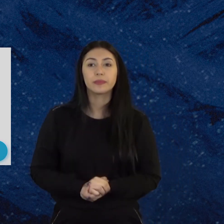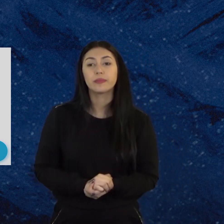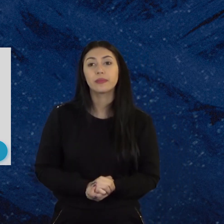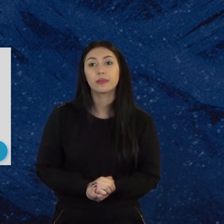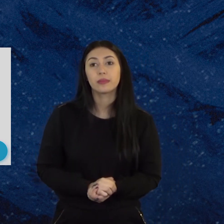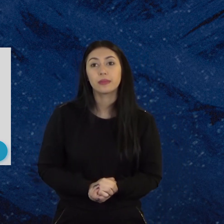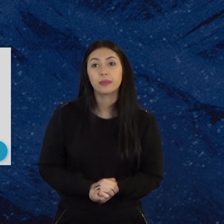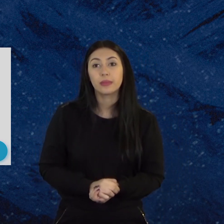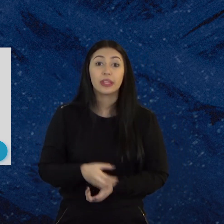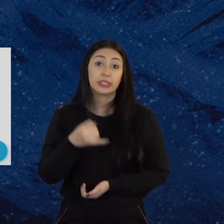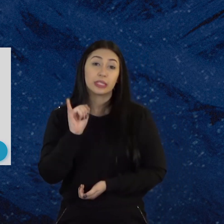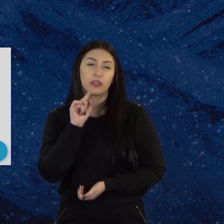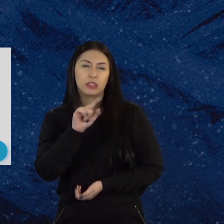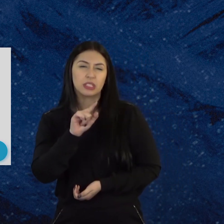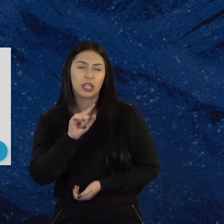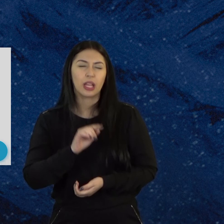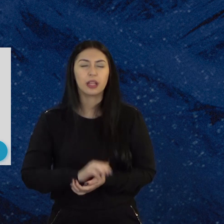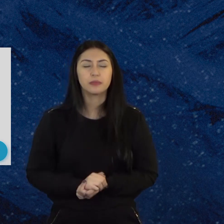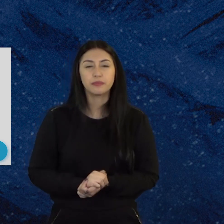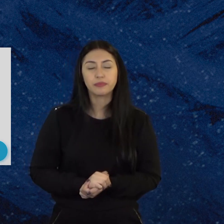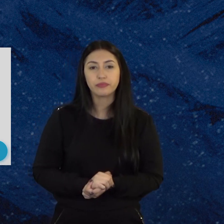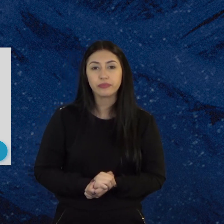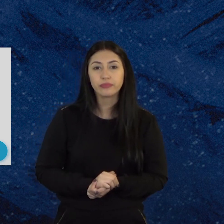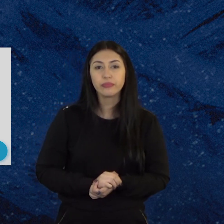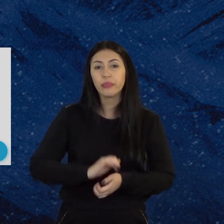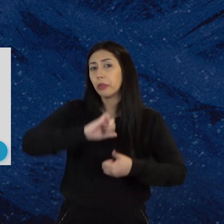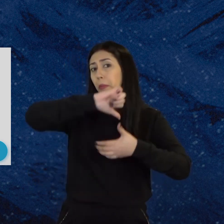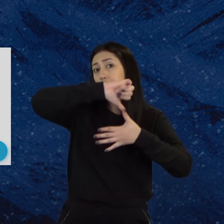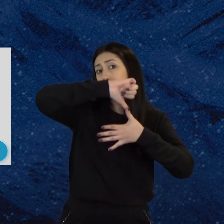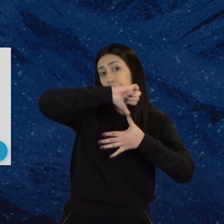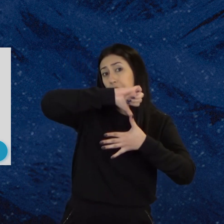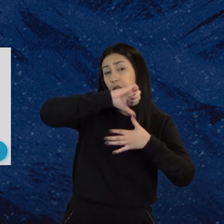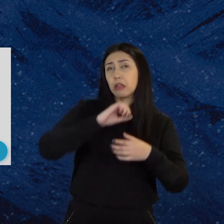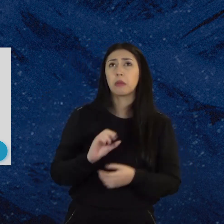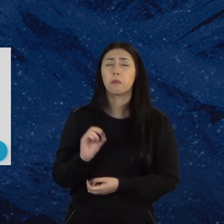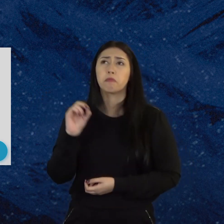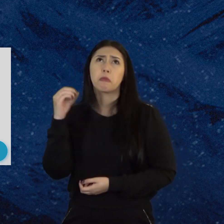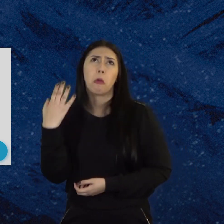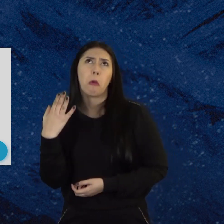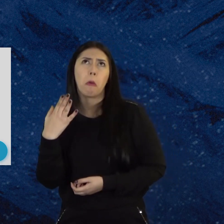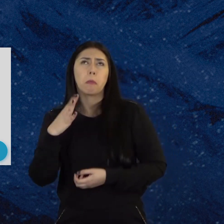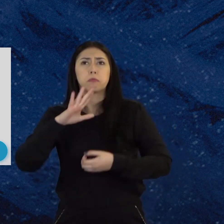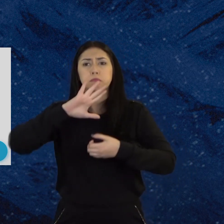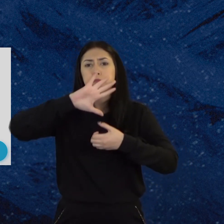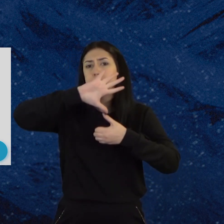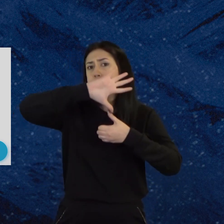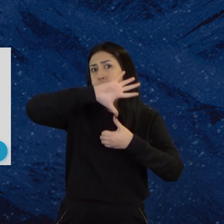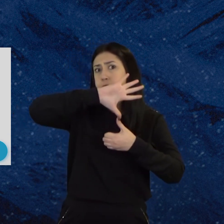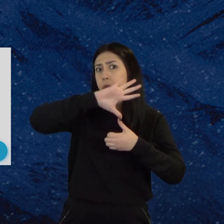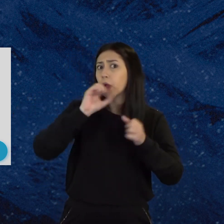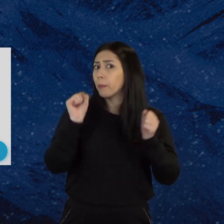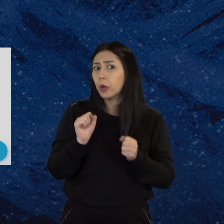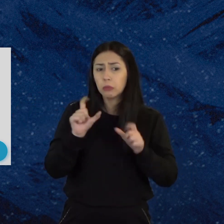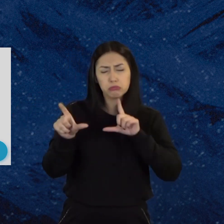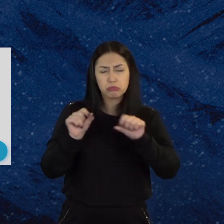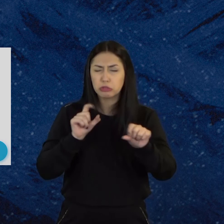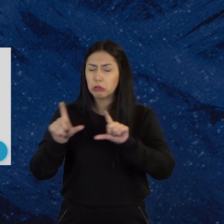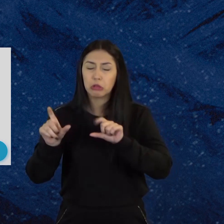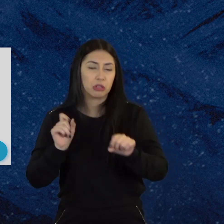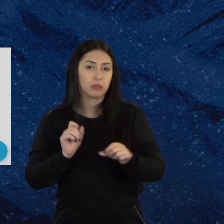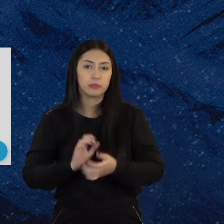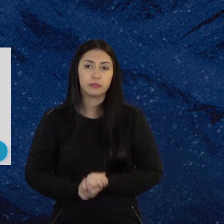né, é da América Latina, é, dos Estados Unidos, por exemplo, e quer compartilhar com os irmãos em português, é uma escolha sua. Tá